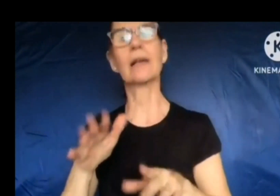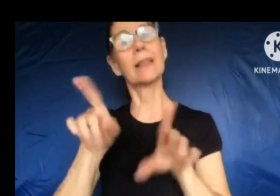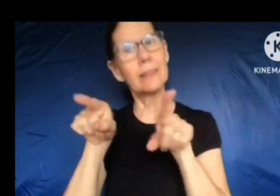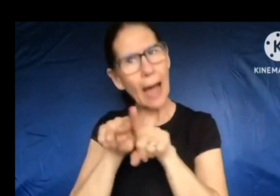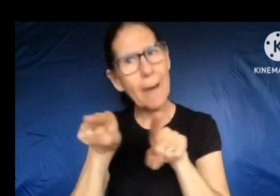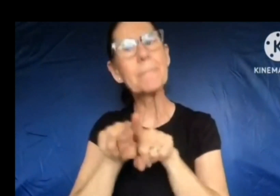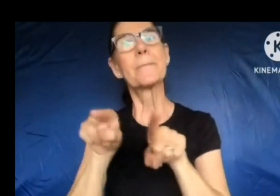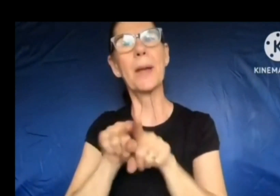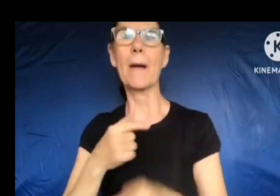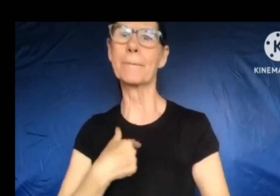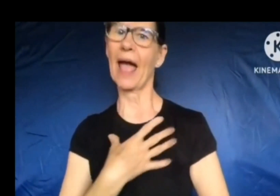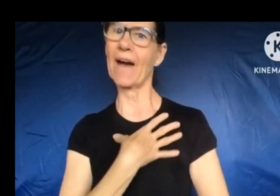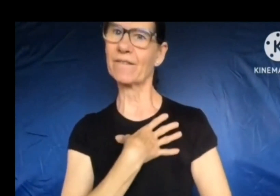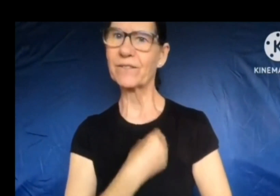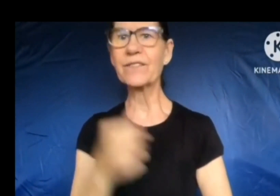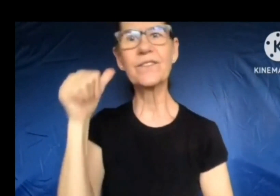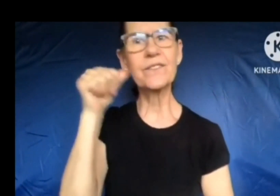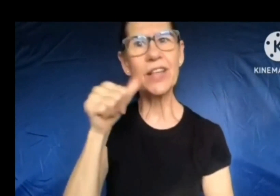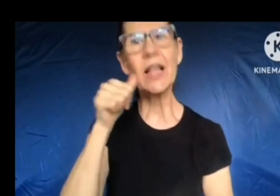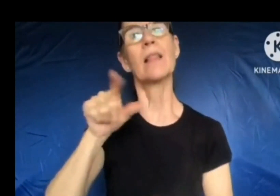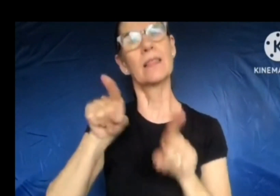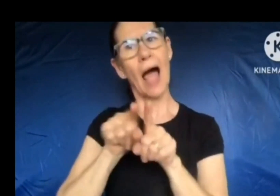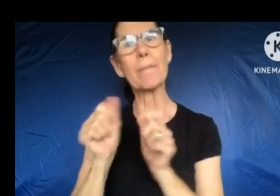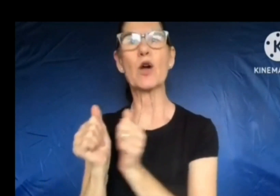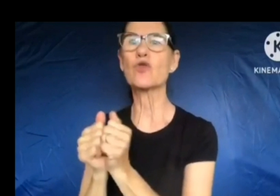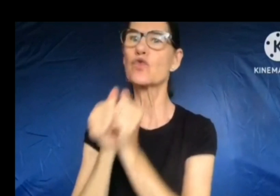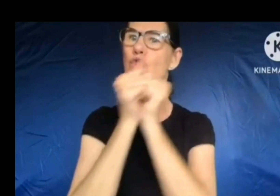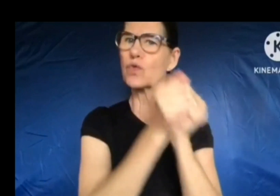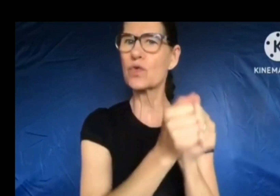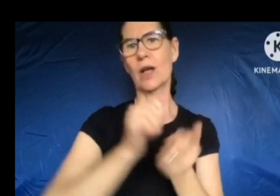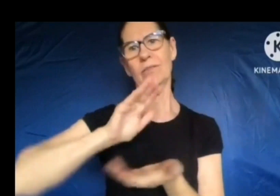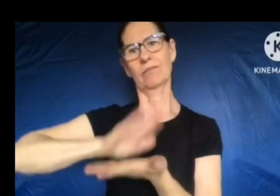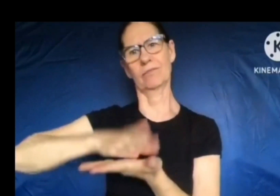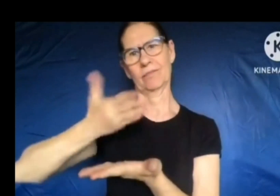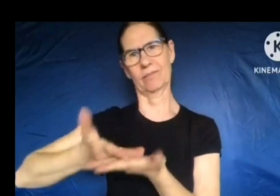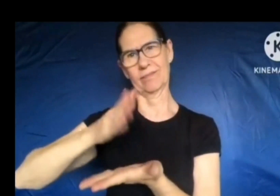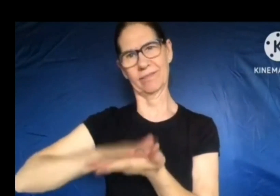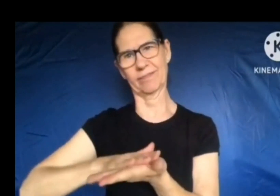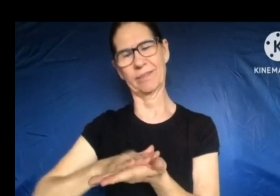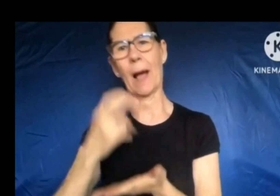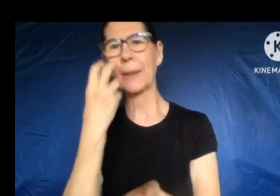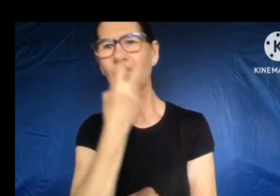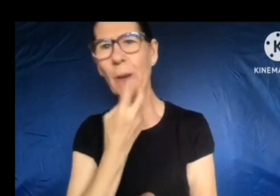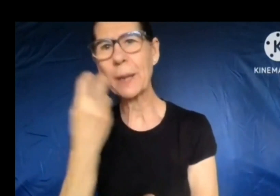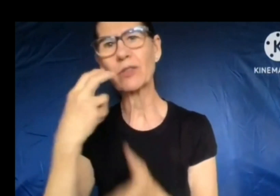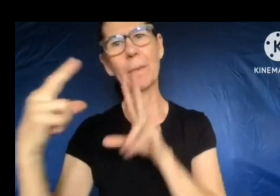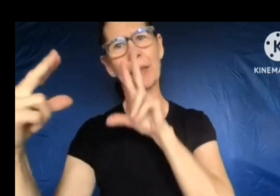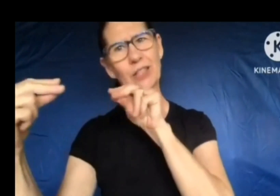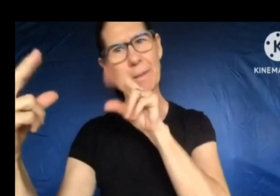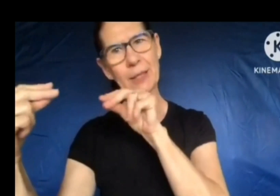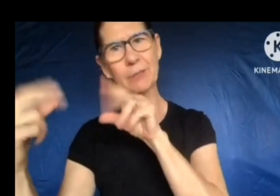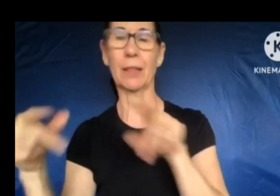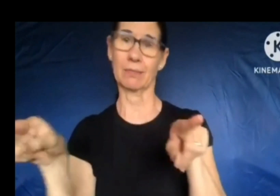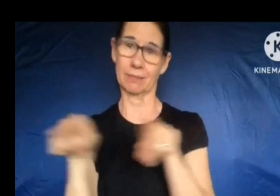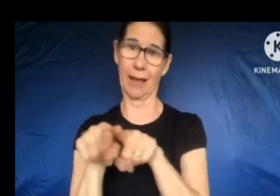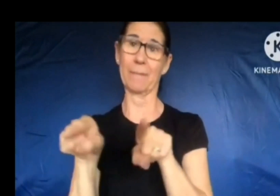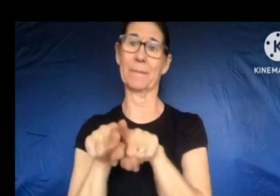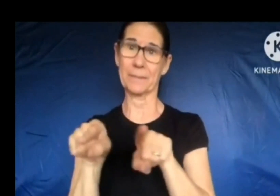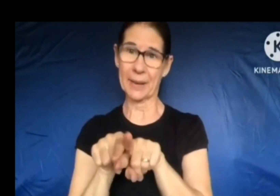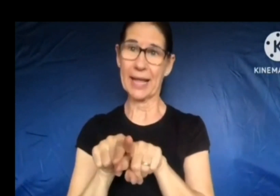comunicação. Às vezes também a minha filha vai junto e interpreta, através da oralidade,